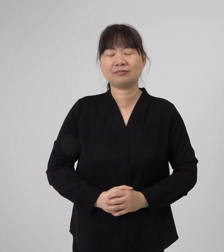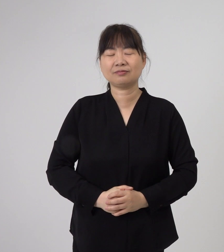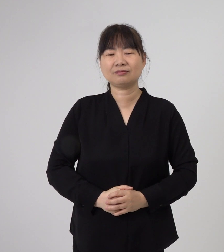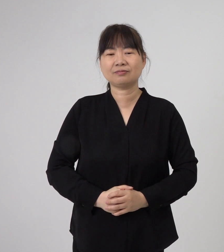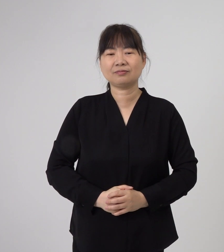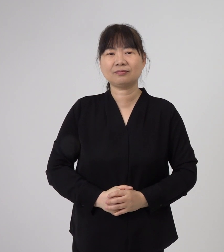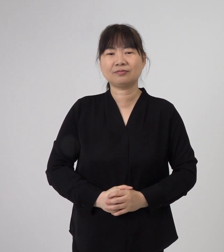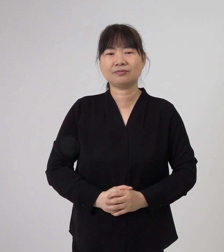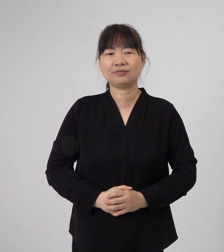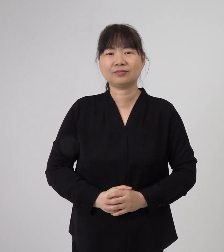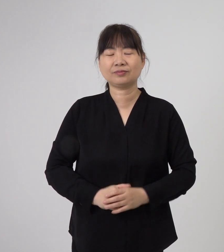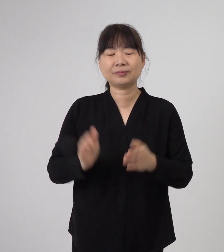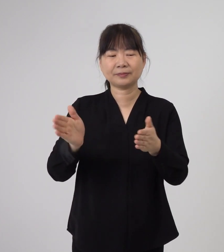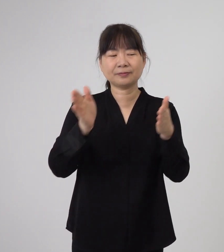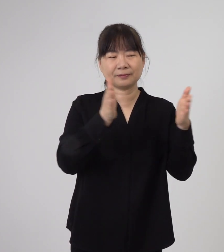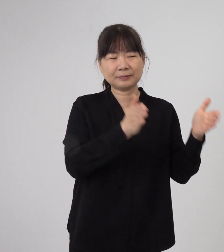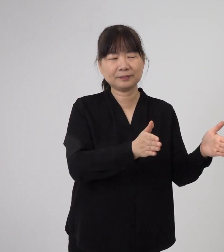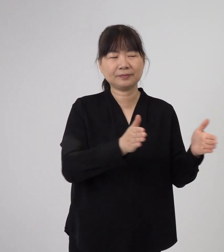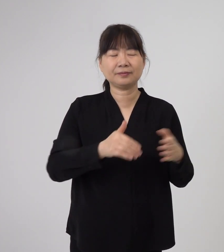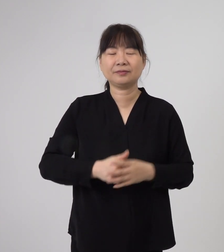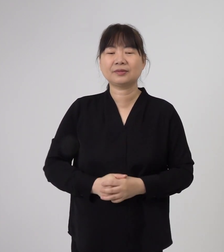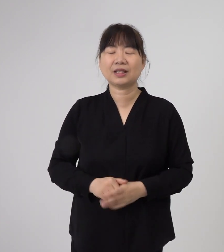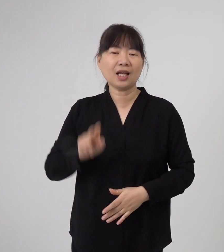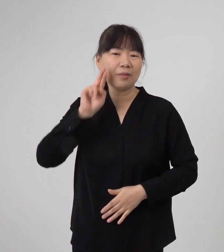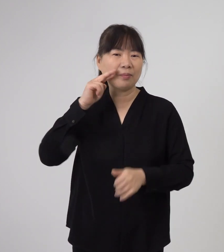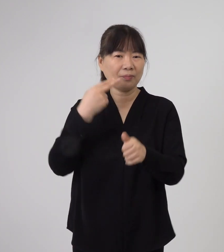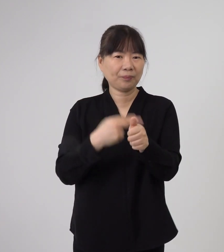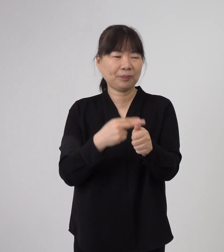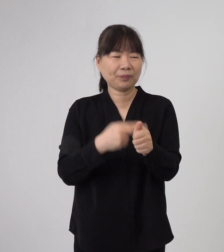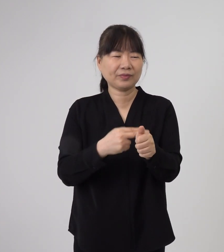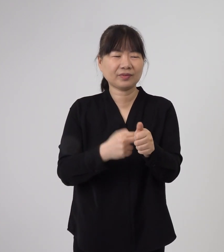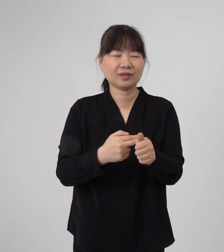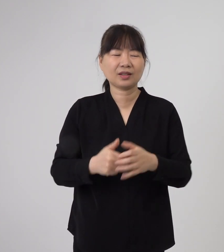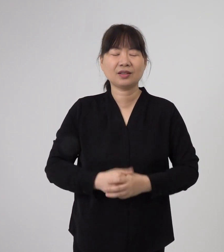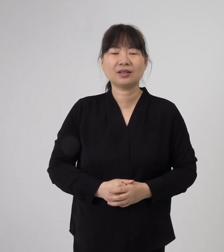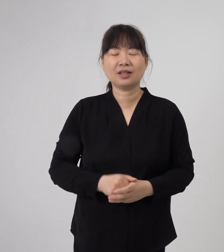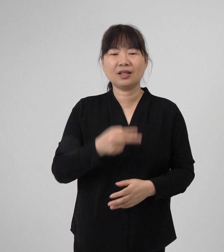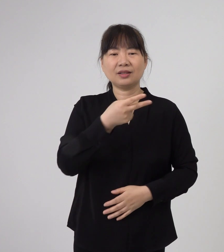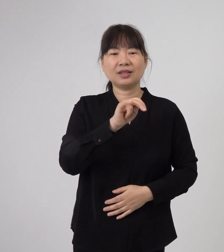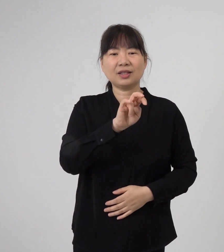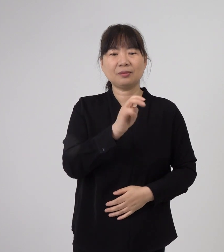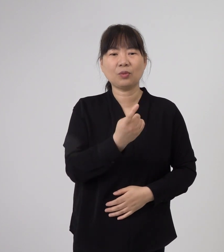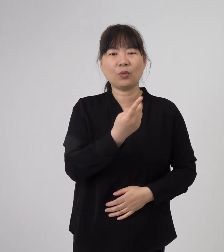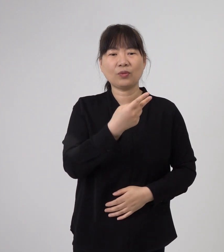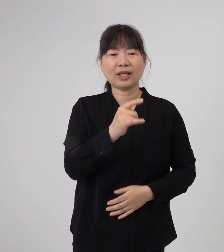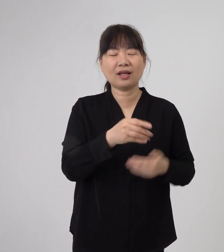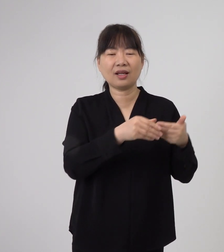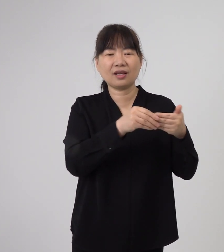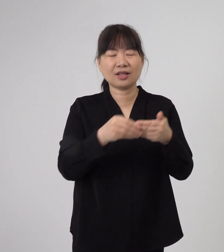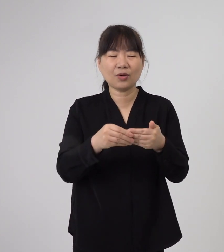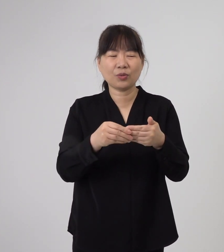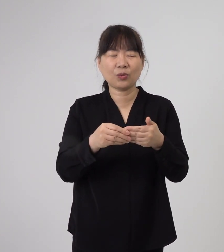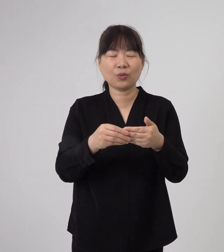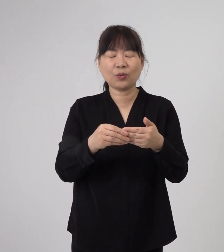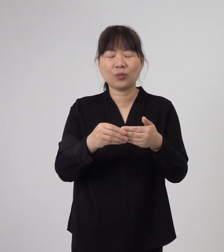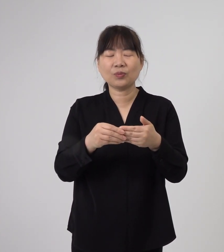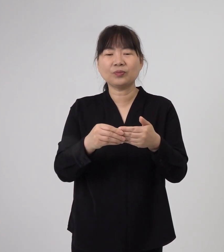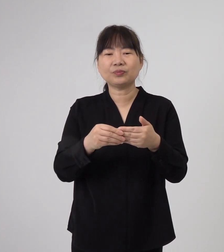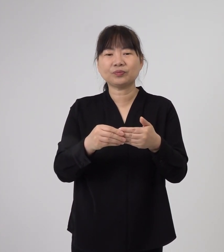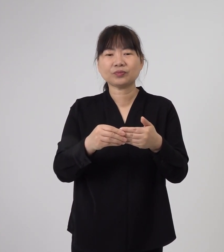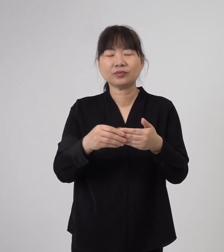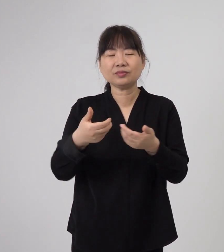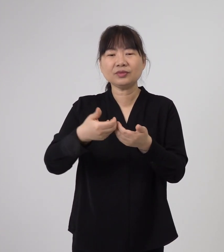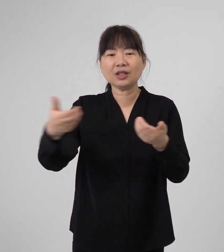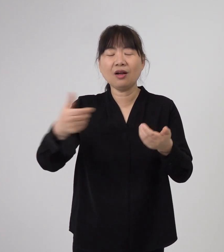자, 다음 절을 볼까요? 바울이 디모데죠. 그를 데리고 떠나고자 할새 그